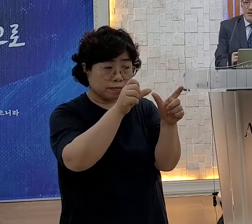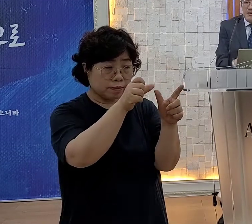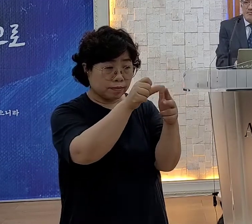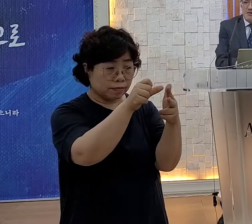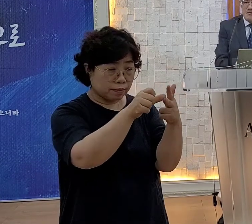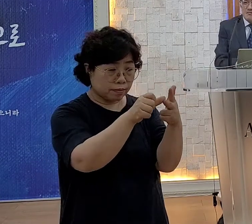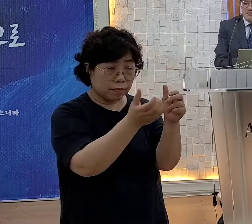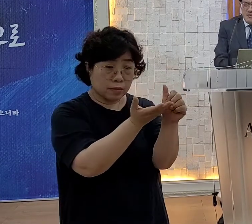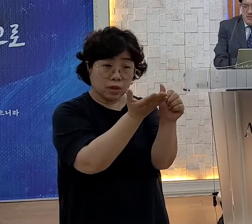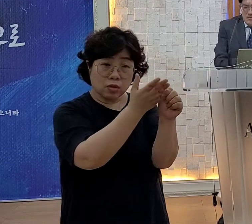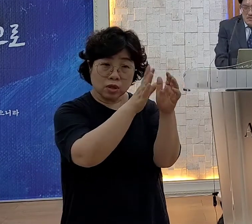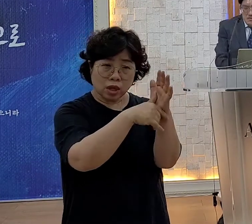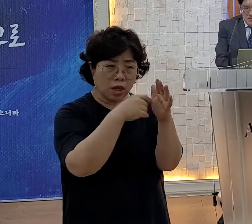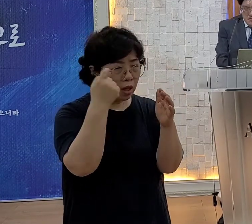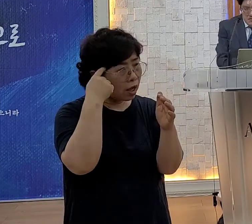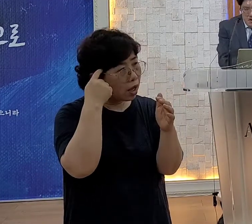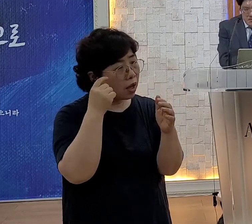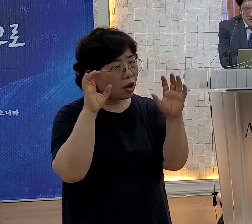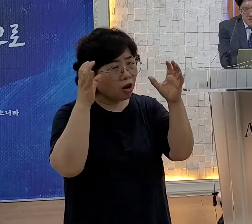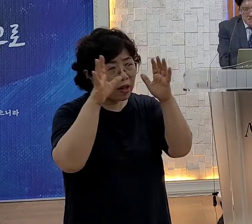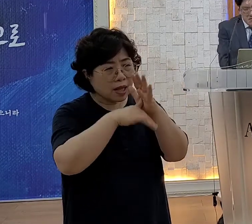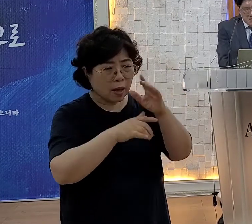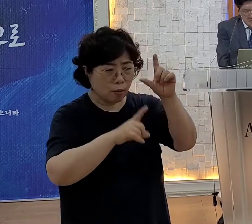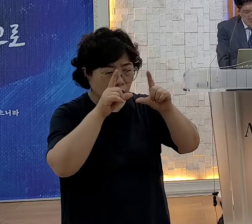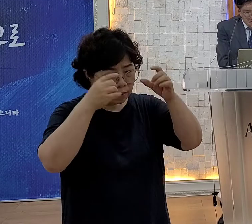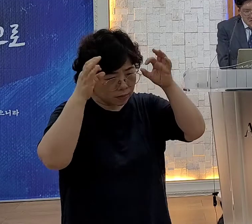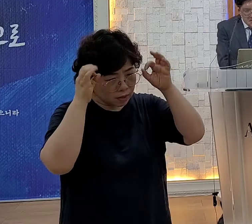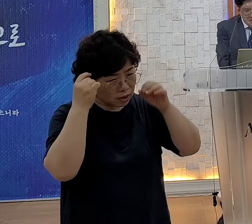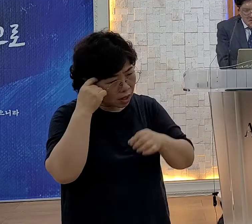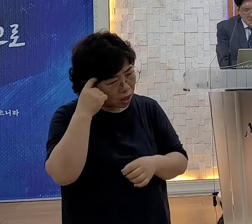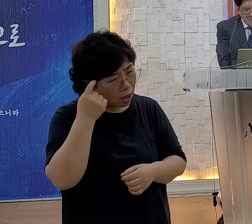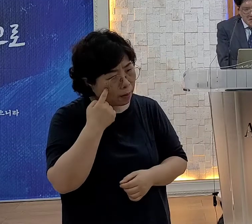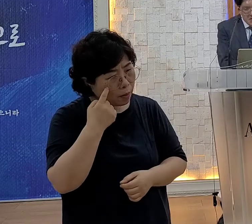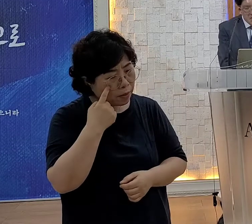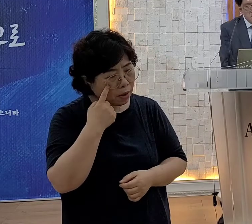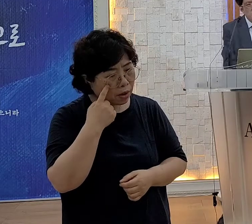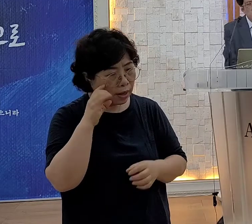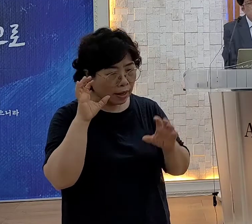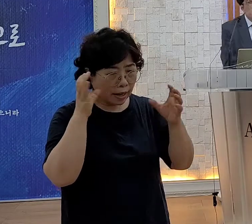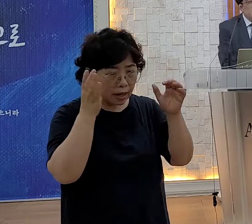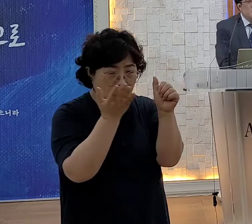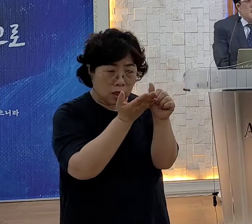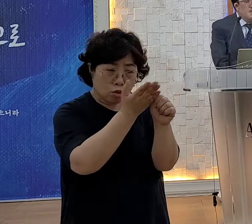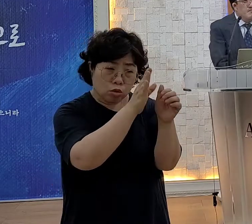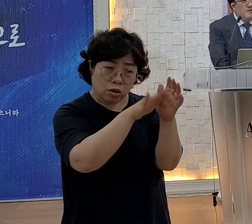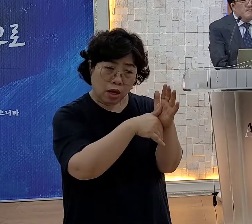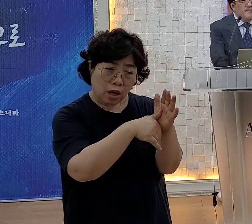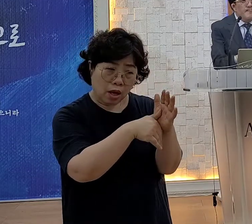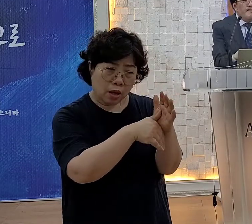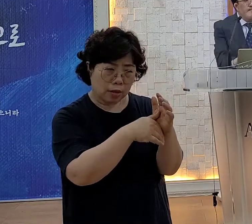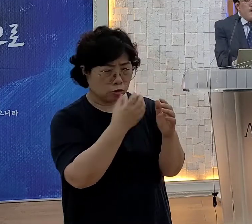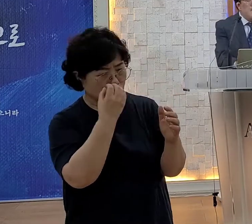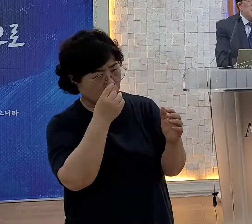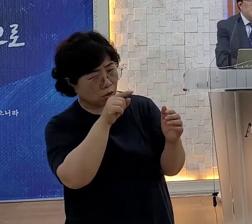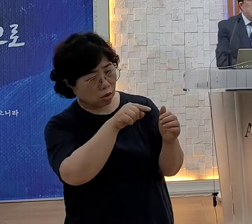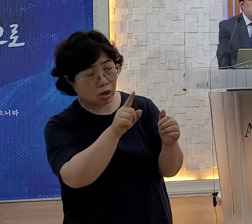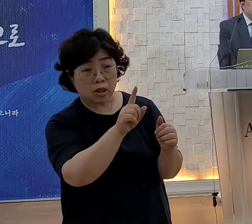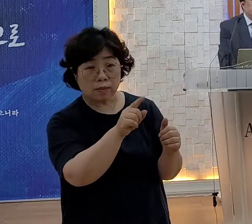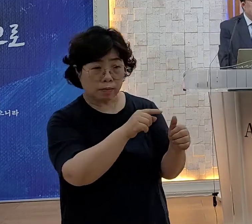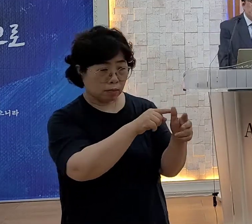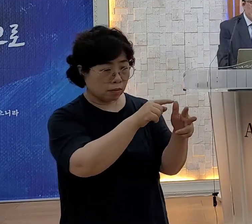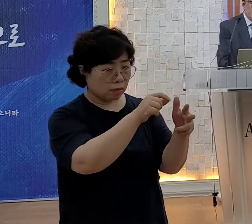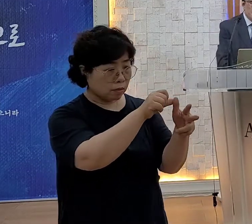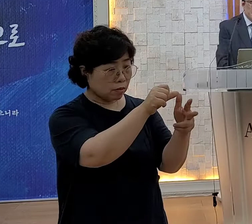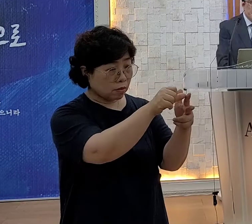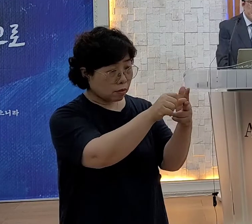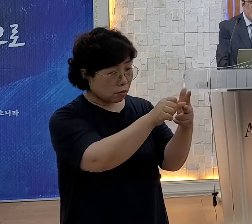한번 생각해 보면 이 아이들을 키우면서 신기했던 것이 있습니다. 어떤 부분이 신기했냐면 아이들이 이제